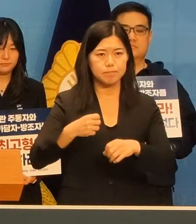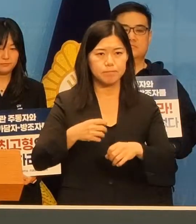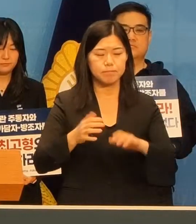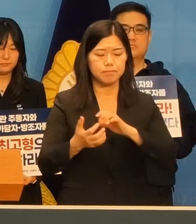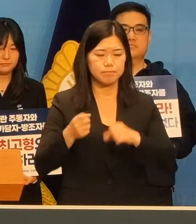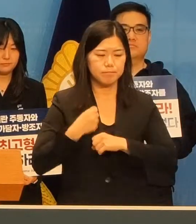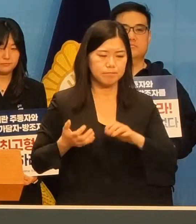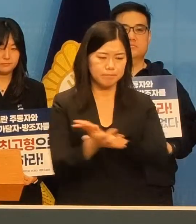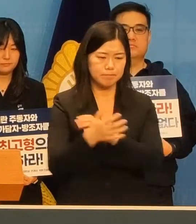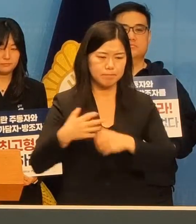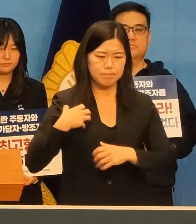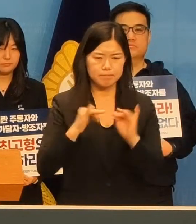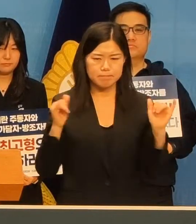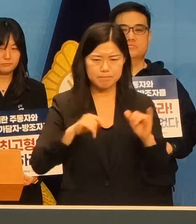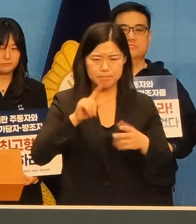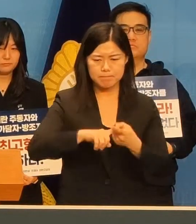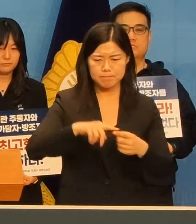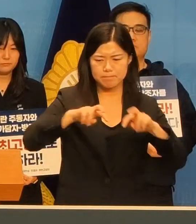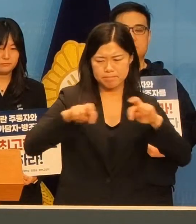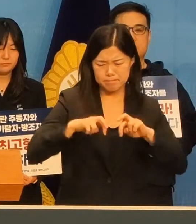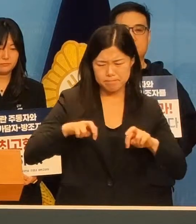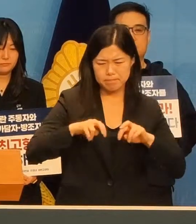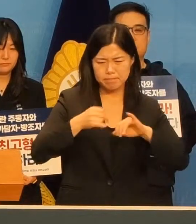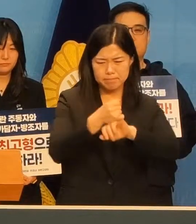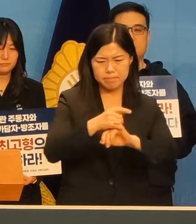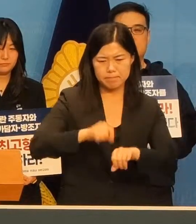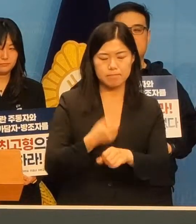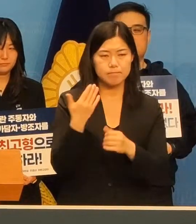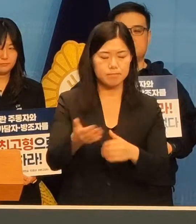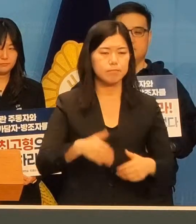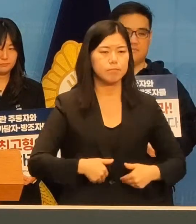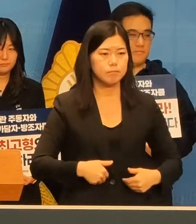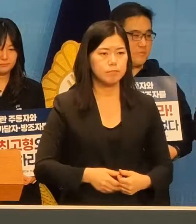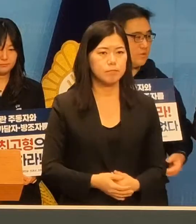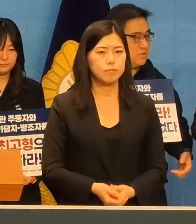대한 철저한 진상규명과 처벌을 촉구합니다.